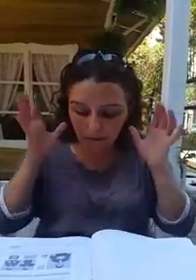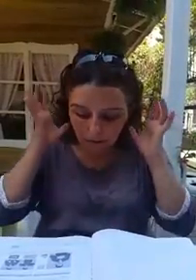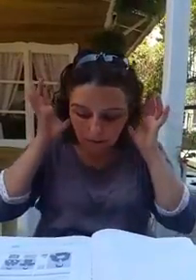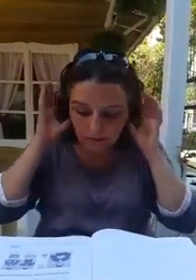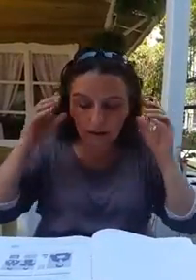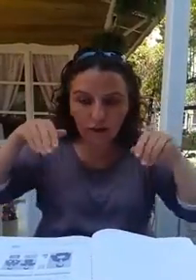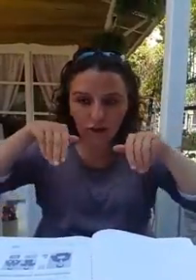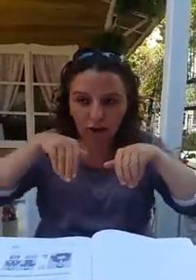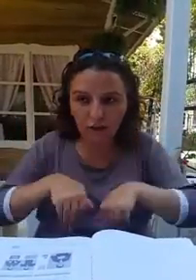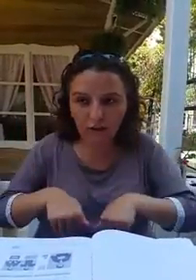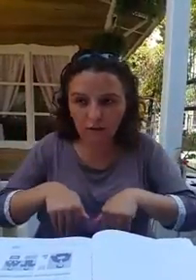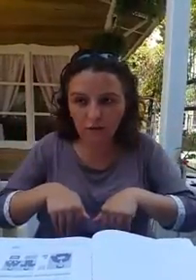secde,